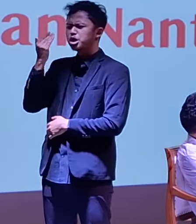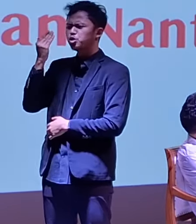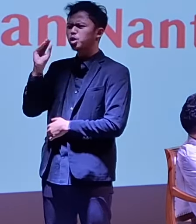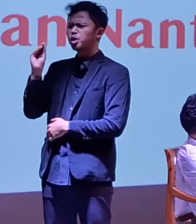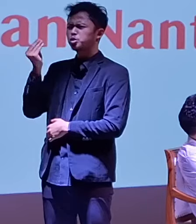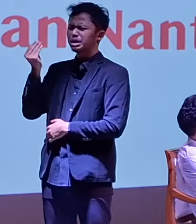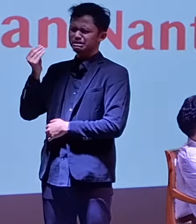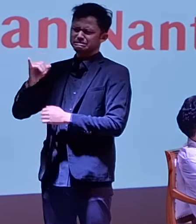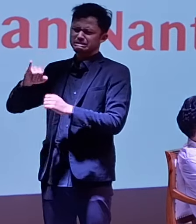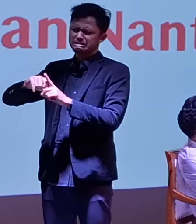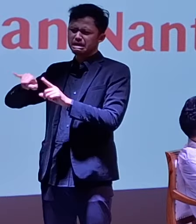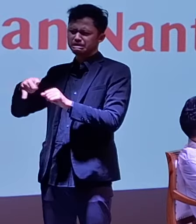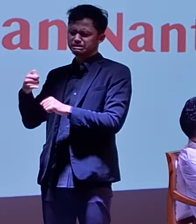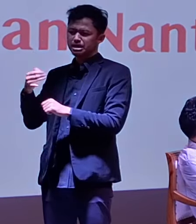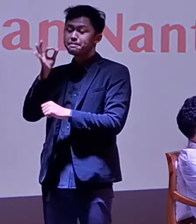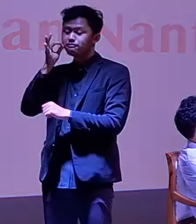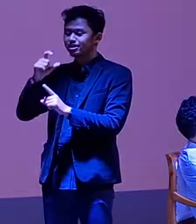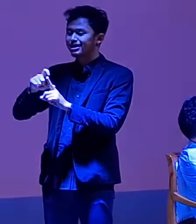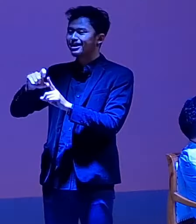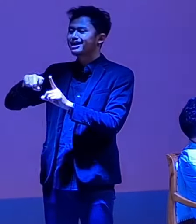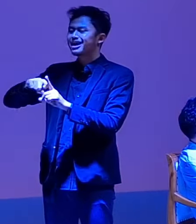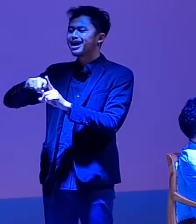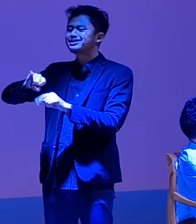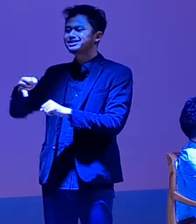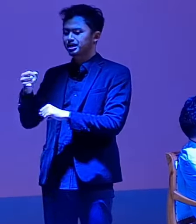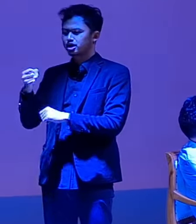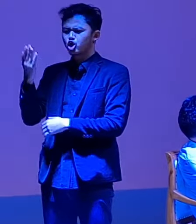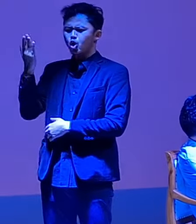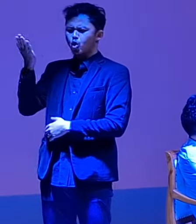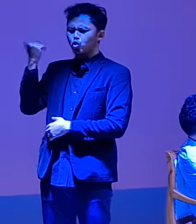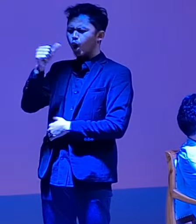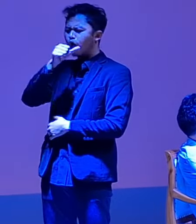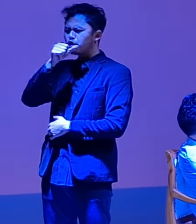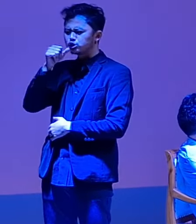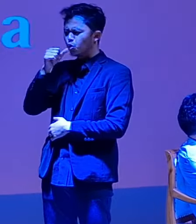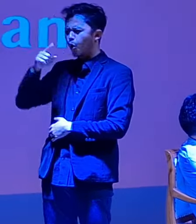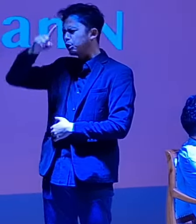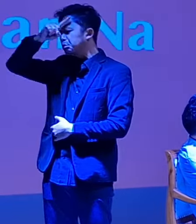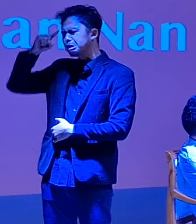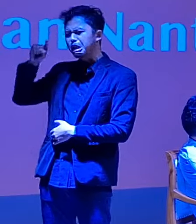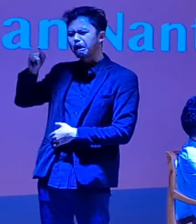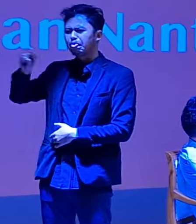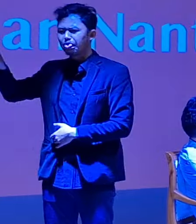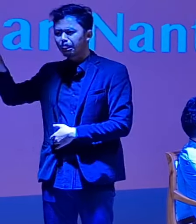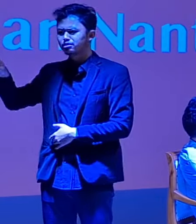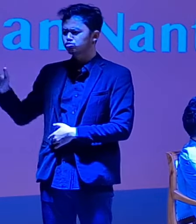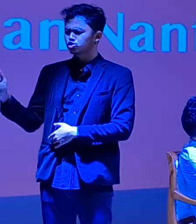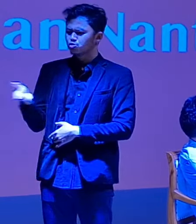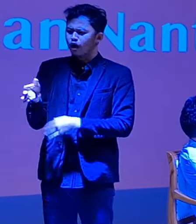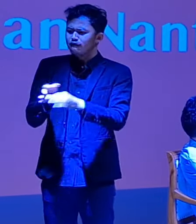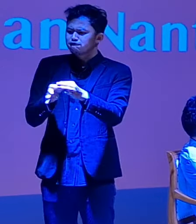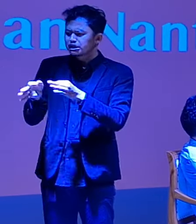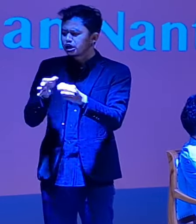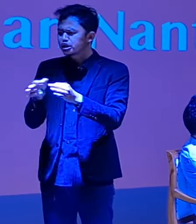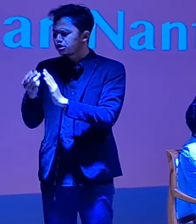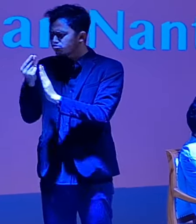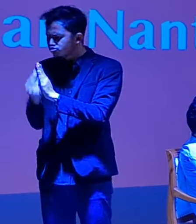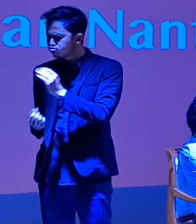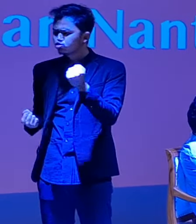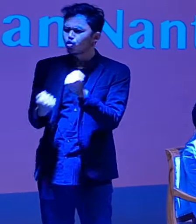DKJ, dia bilang zaman Anies, dia gak pakai emas ya, zaman Anies gila katanya. Kita difasilitasi insentif